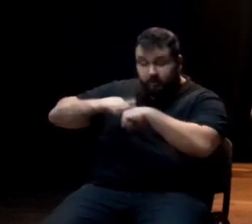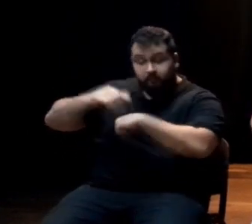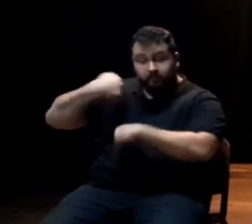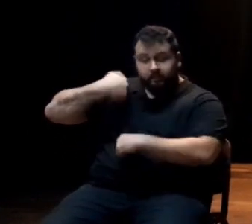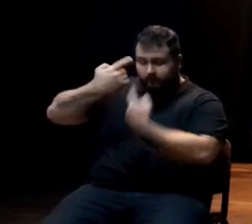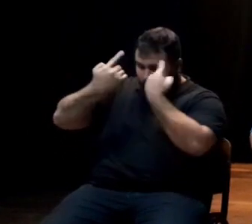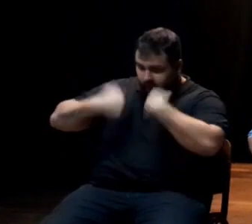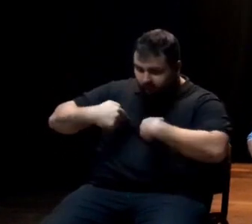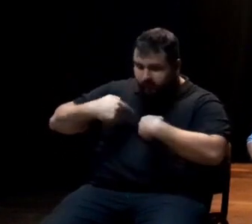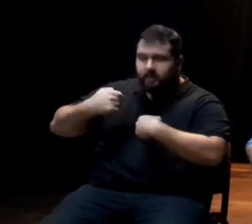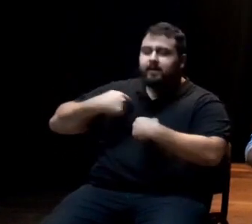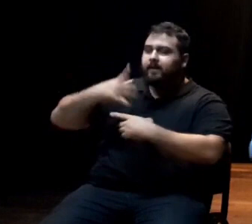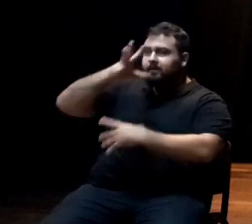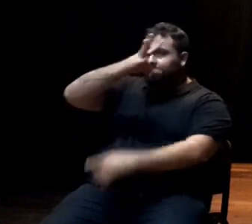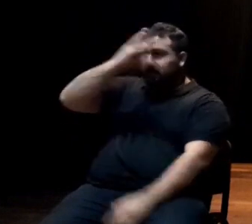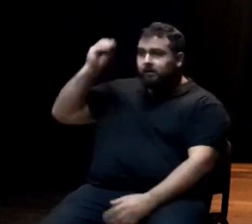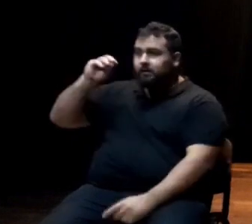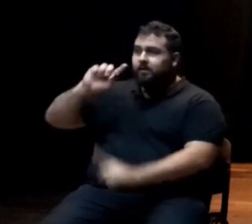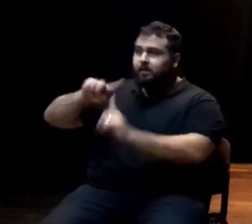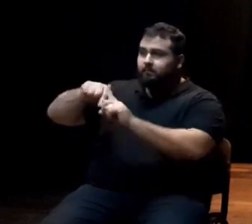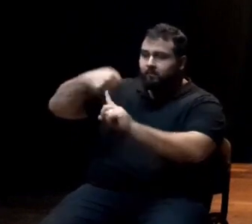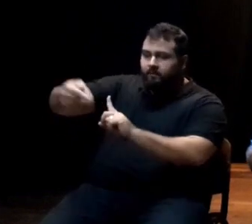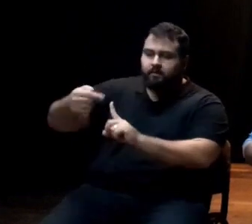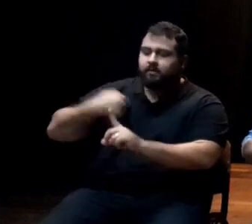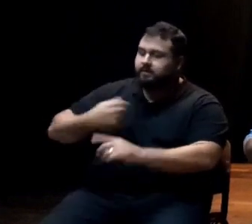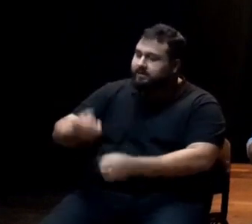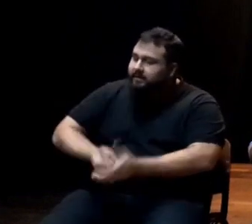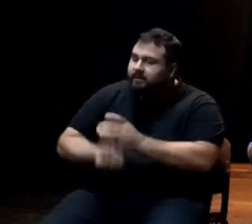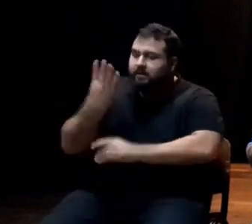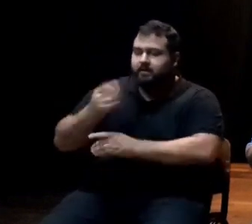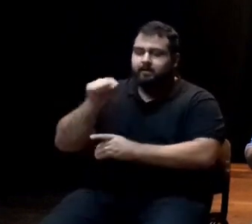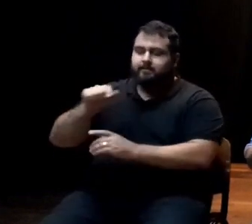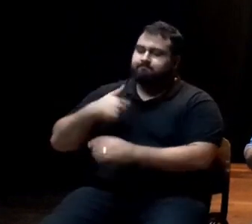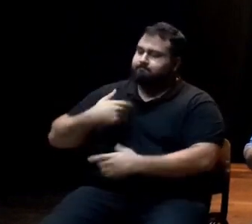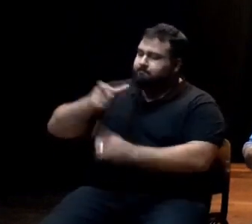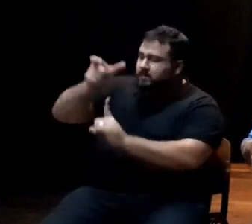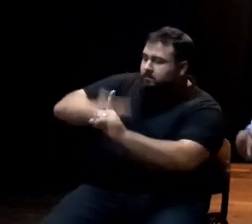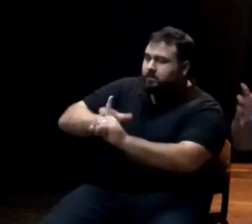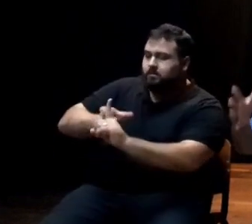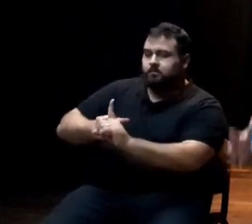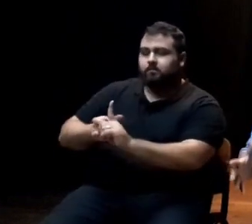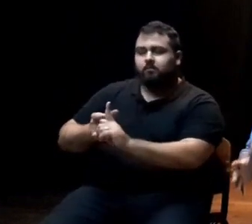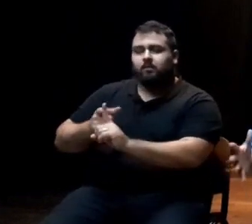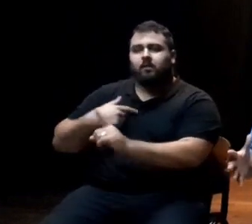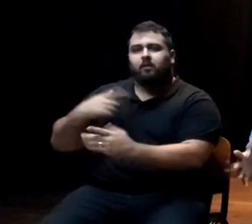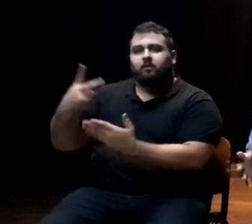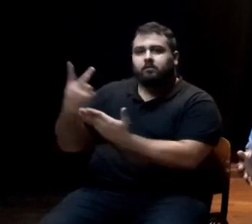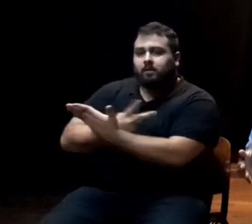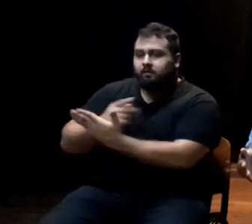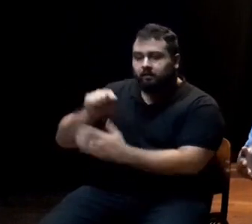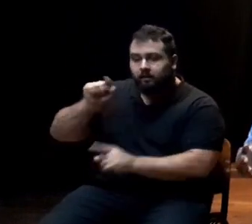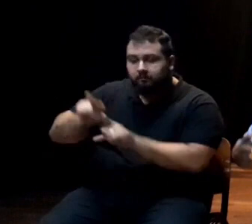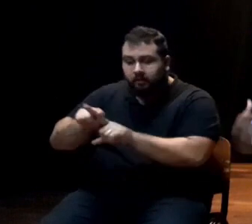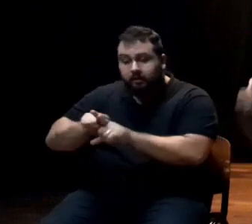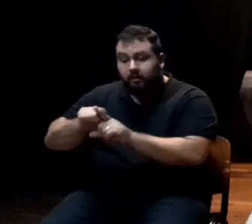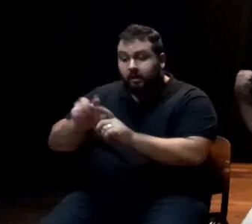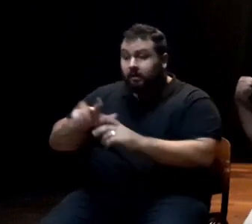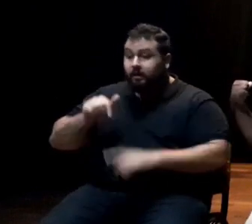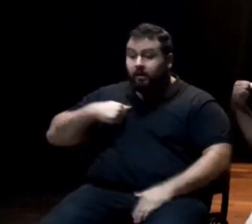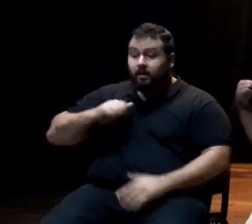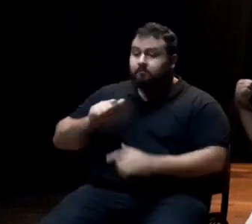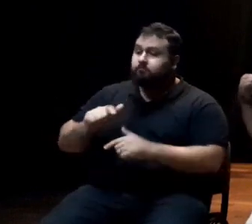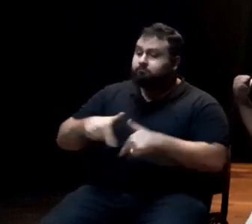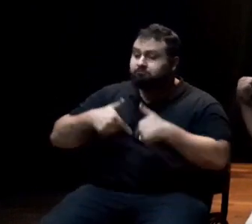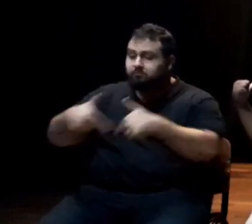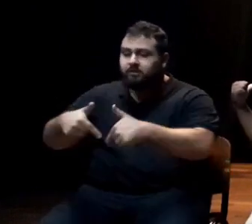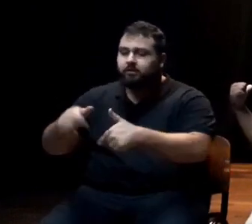para construir um personagem, e a partir de diversos exercícios. Isso acontece com a gente no ato da interpretação. Quando a gente está ali